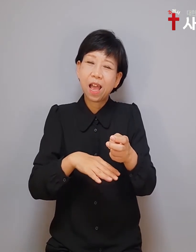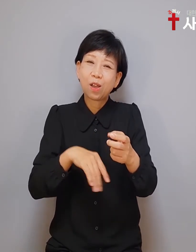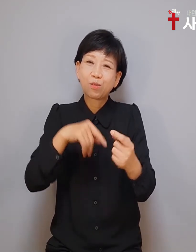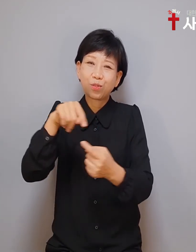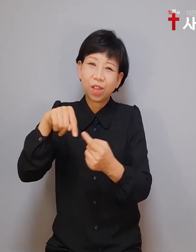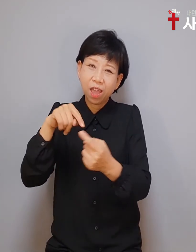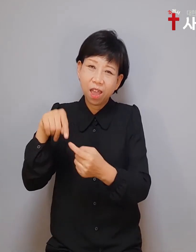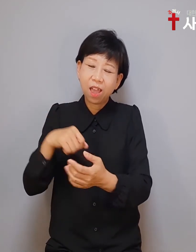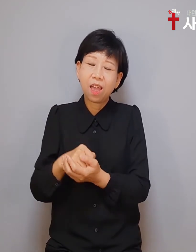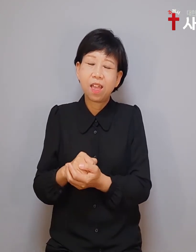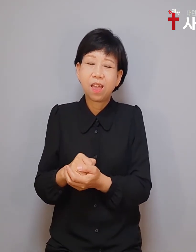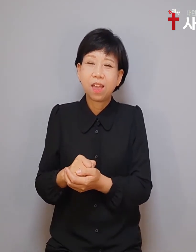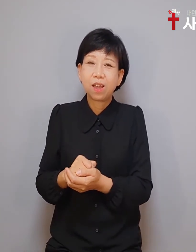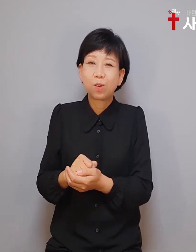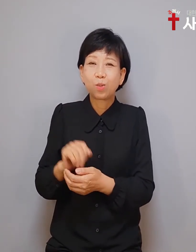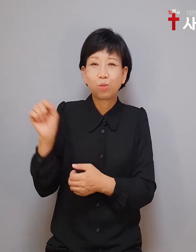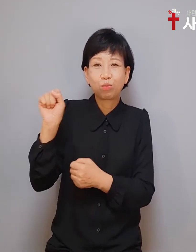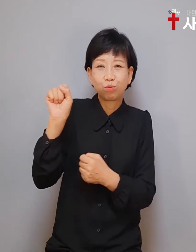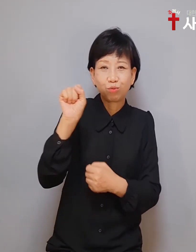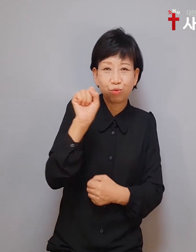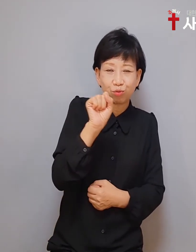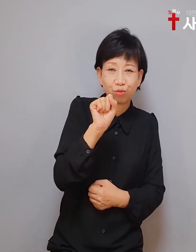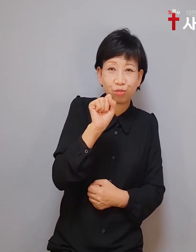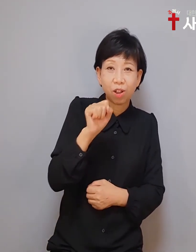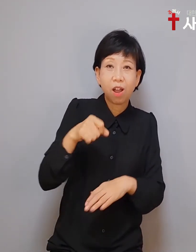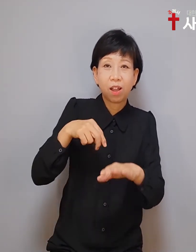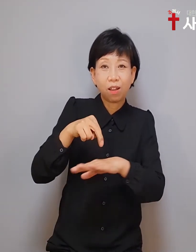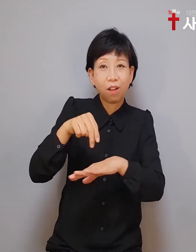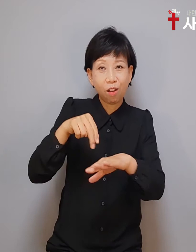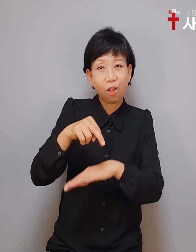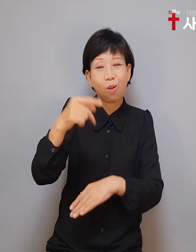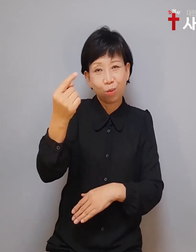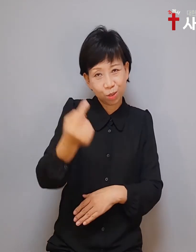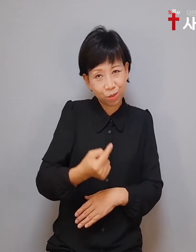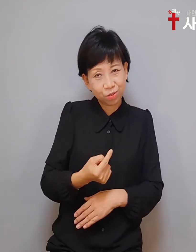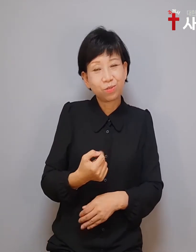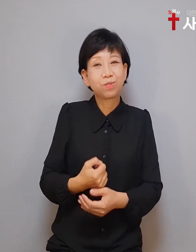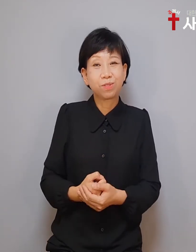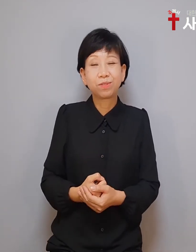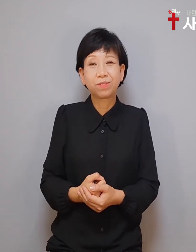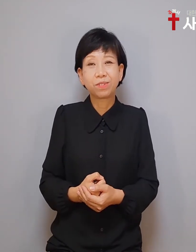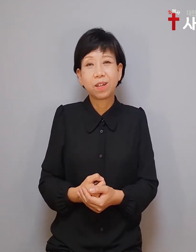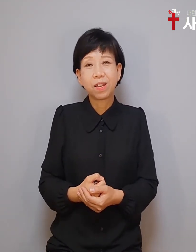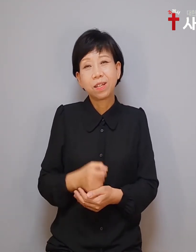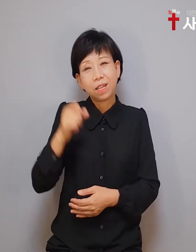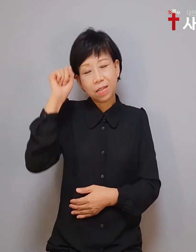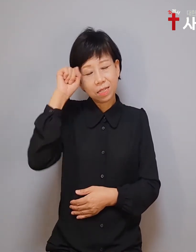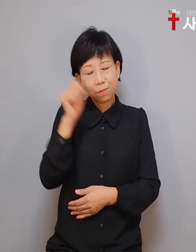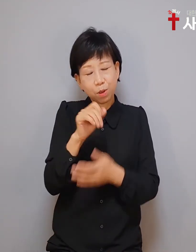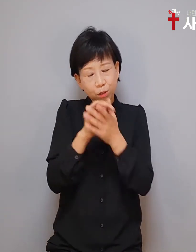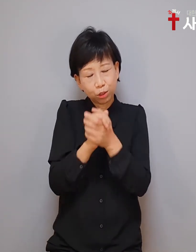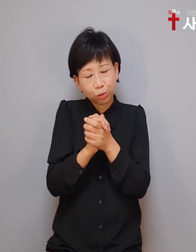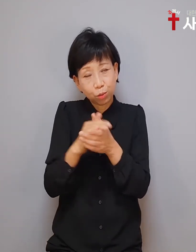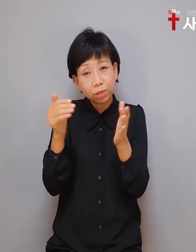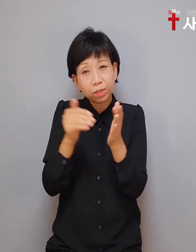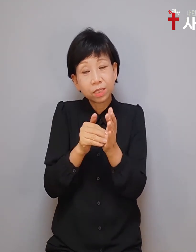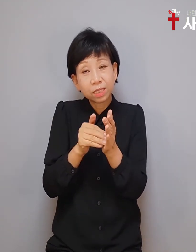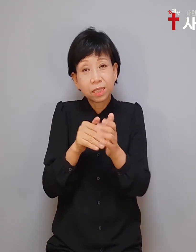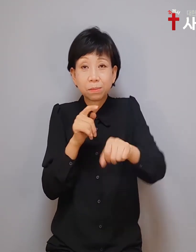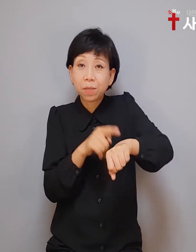오셔서 6시면 딱 끝나요. 6시면 각자 기도하고 가는 걸로 끝나니까 그럼